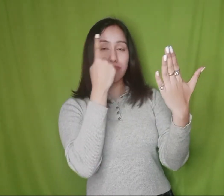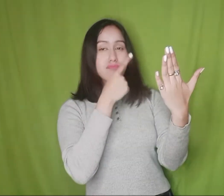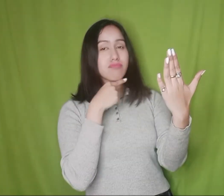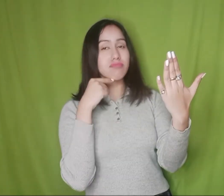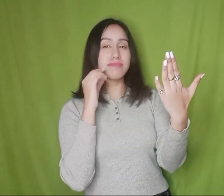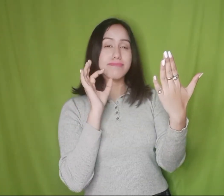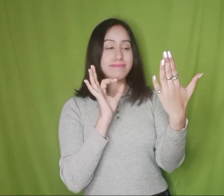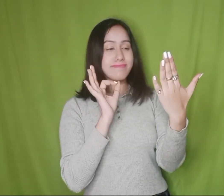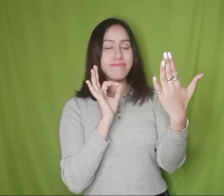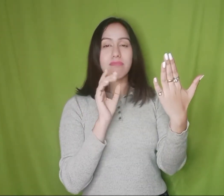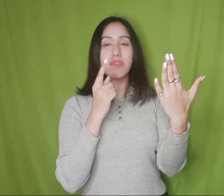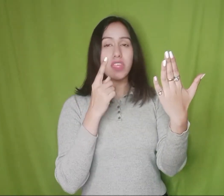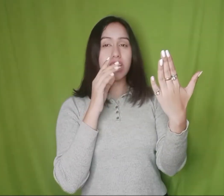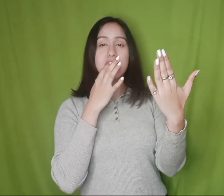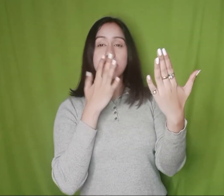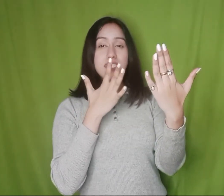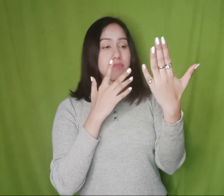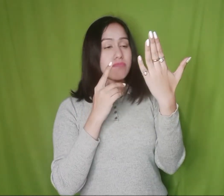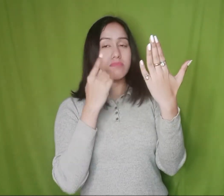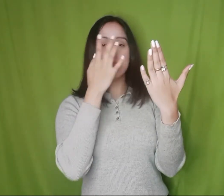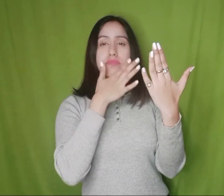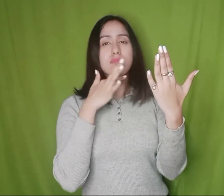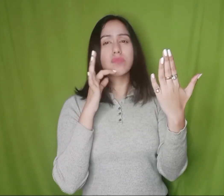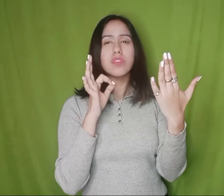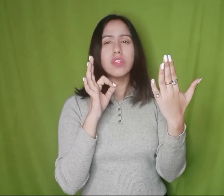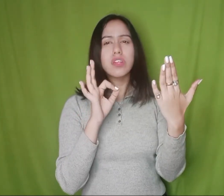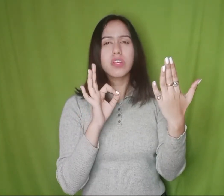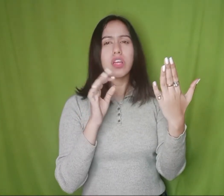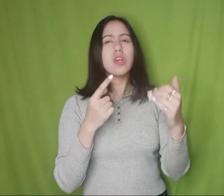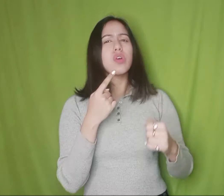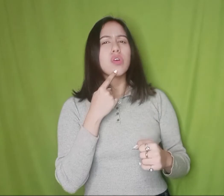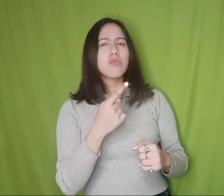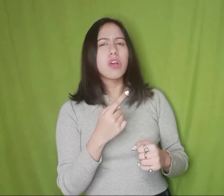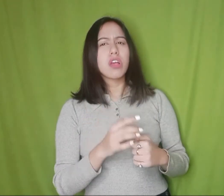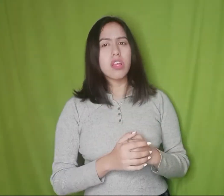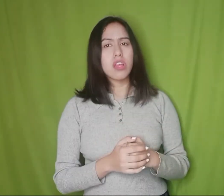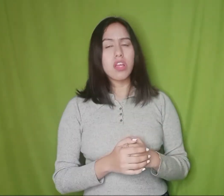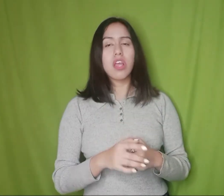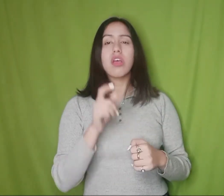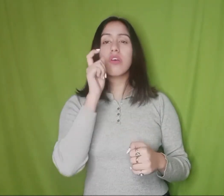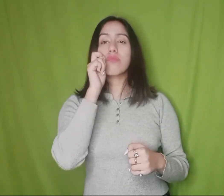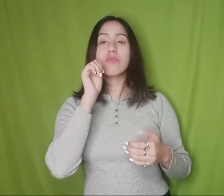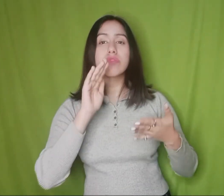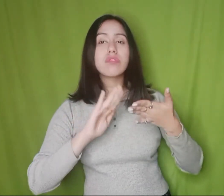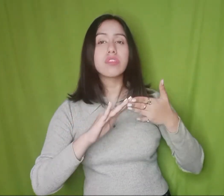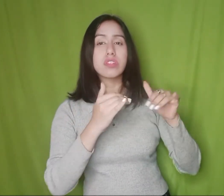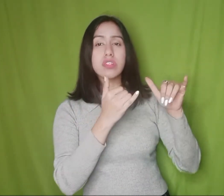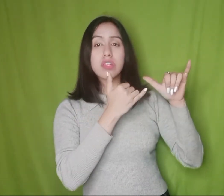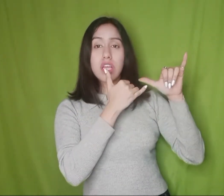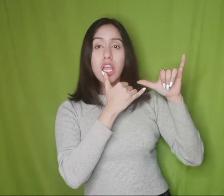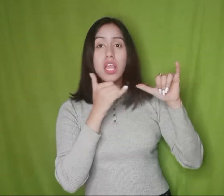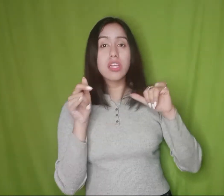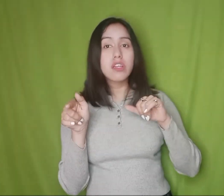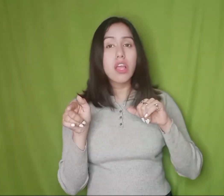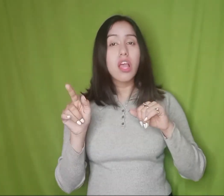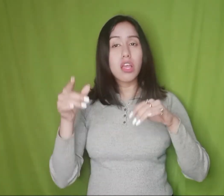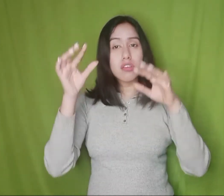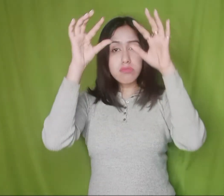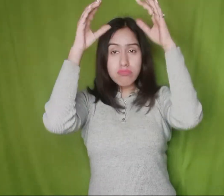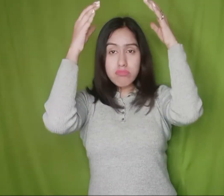ने आईने में खुद को देखते हुए अपनी सखी संजुक्ता से बस इतना कहा, ब्याह वाले दिन के लिए कान्हा की लाल जरी वाली पगड़ी